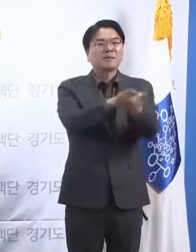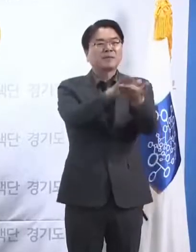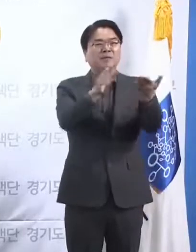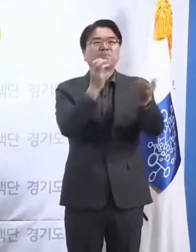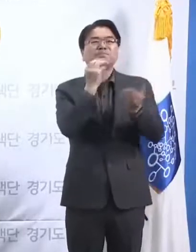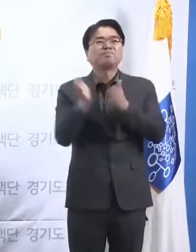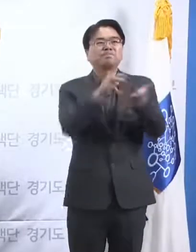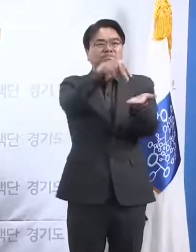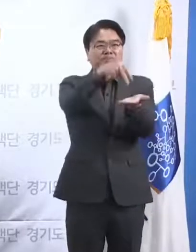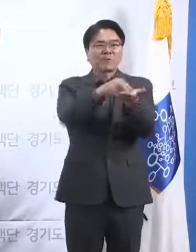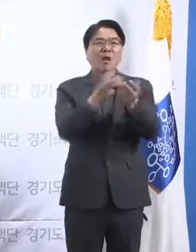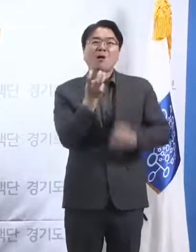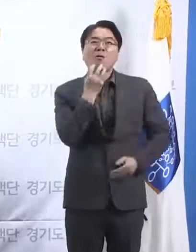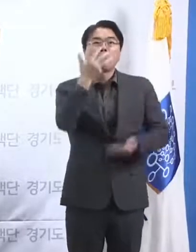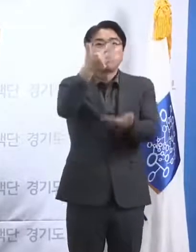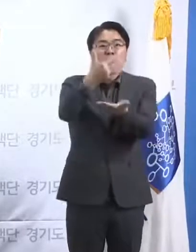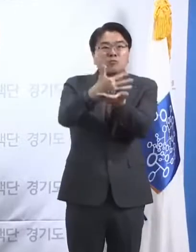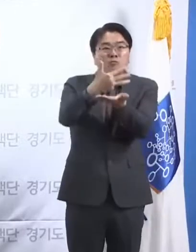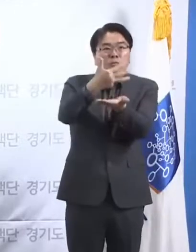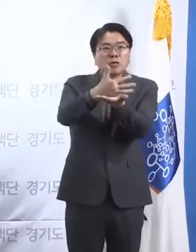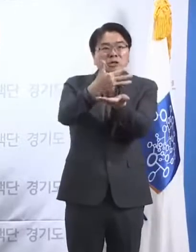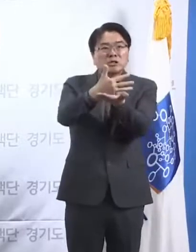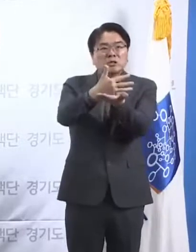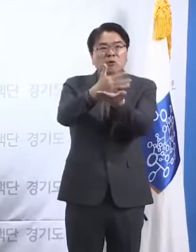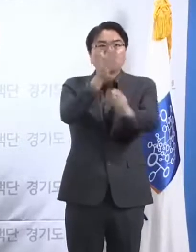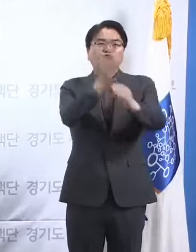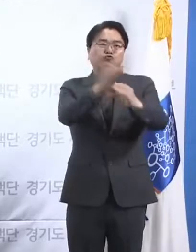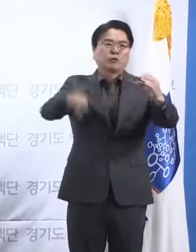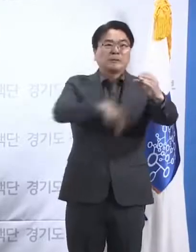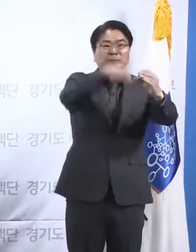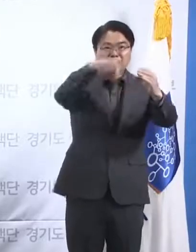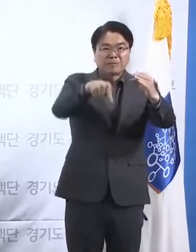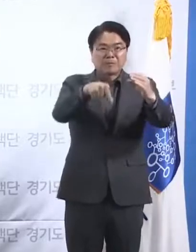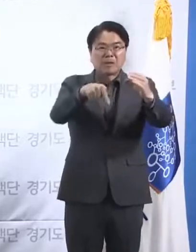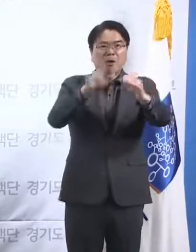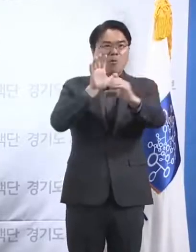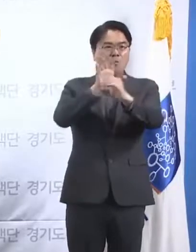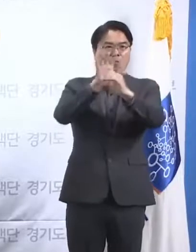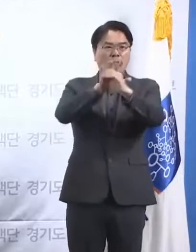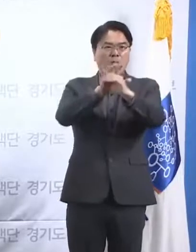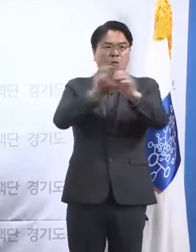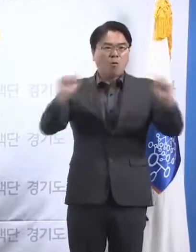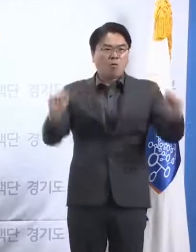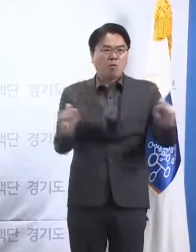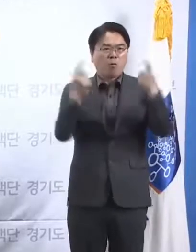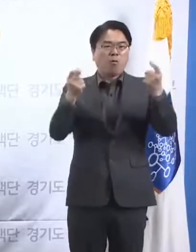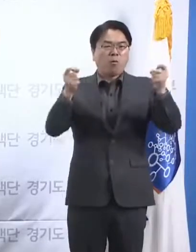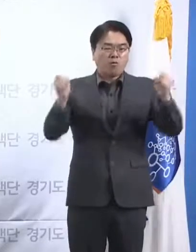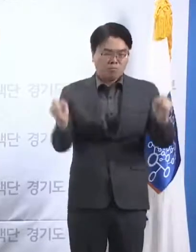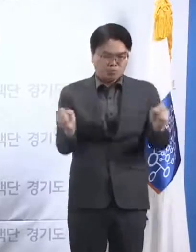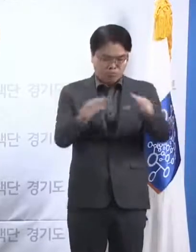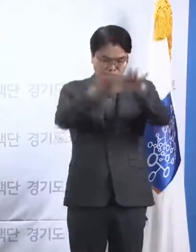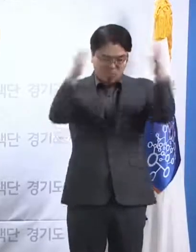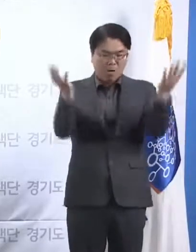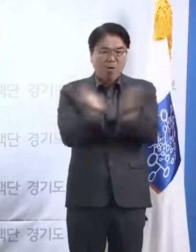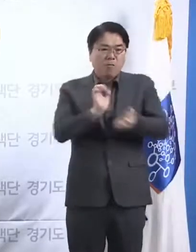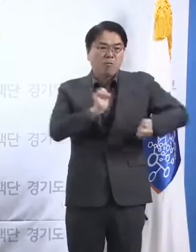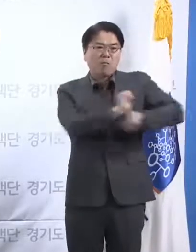경기도는 서울 용산구 이태원동을 중심으로 코로나19의 집단 감염이 확산됨에